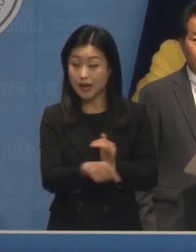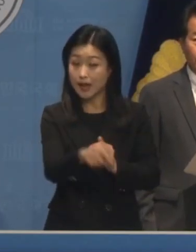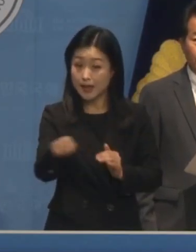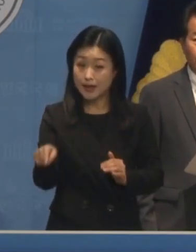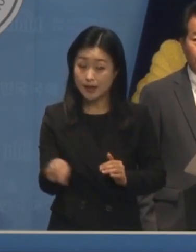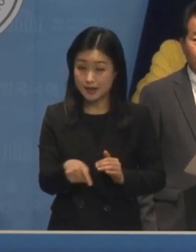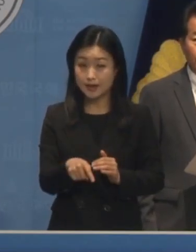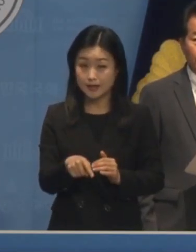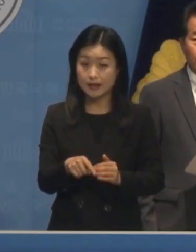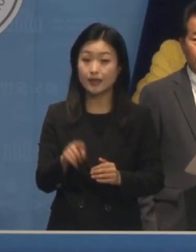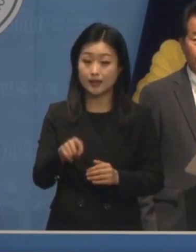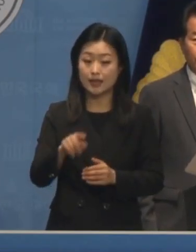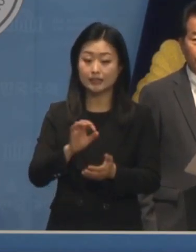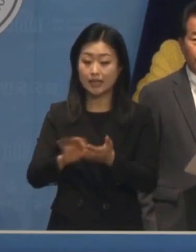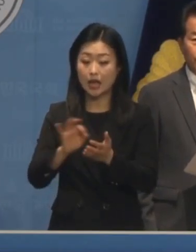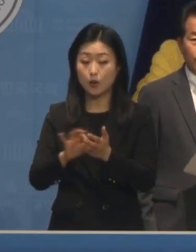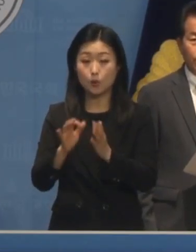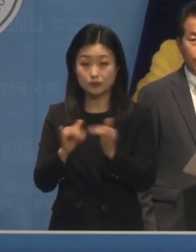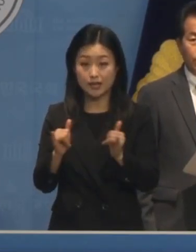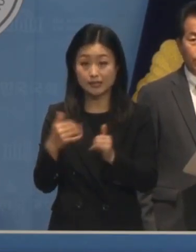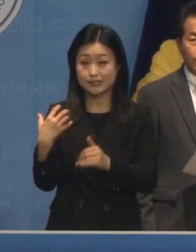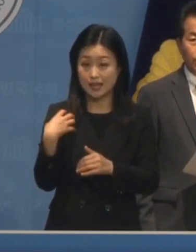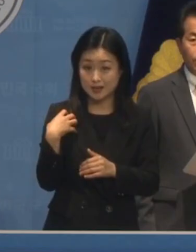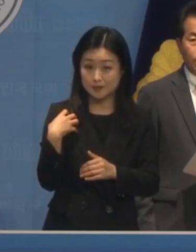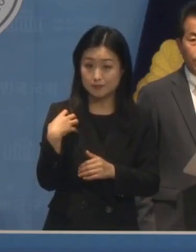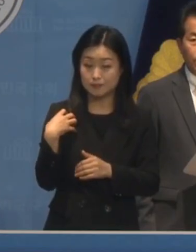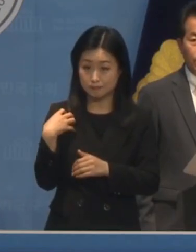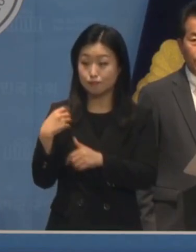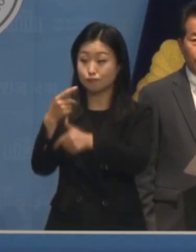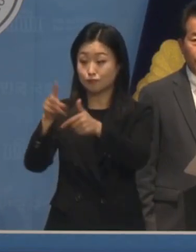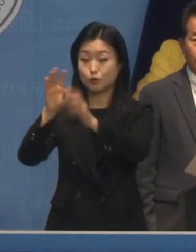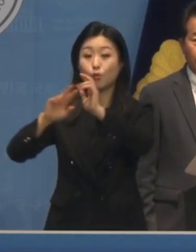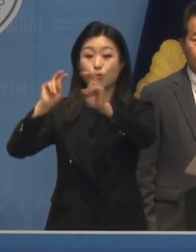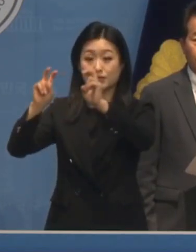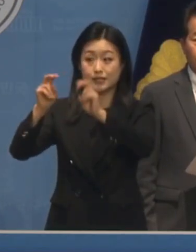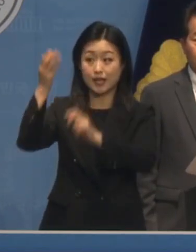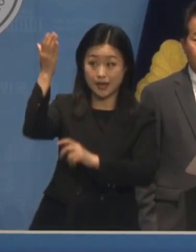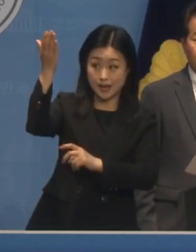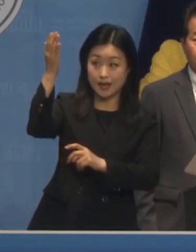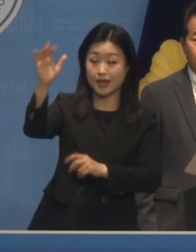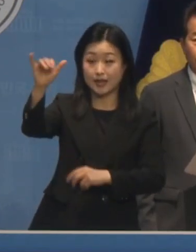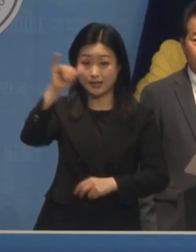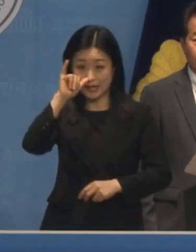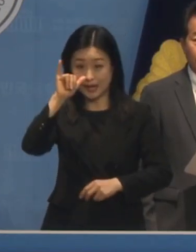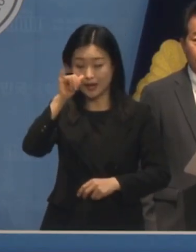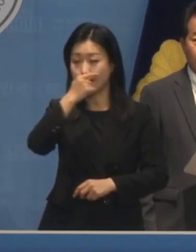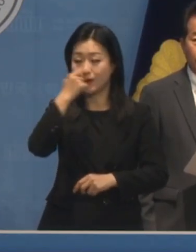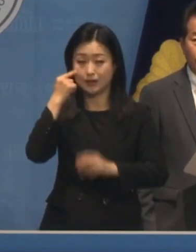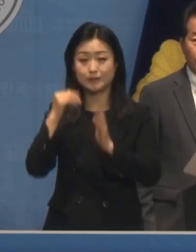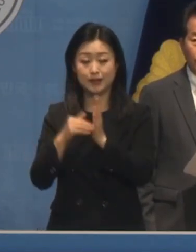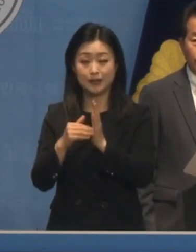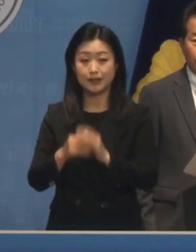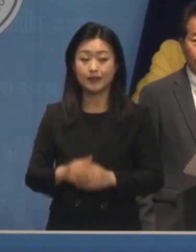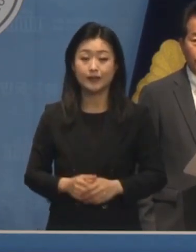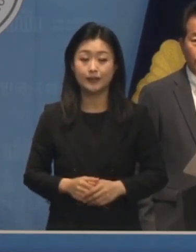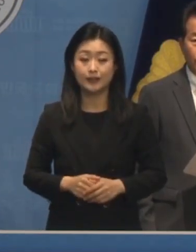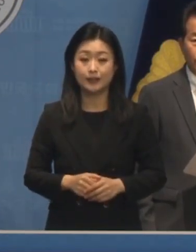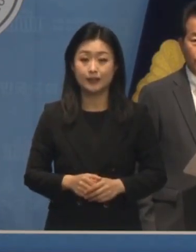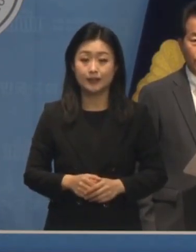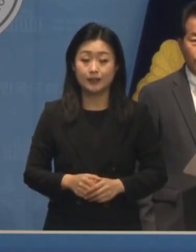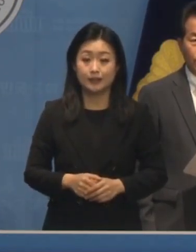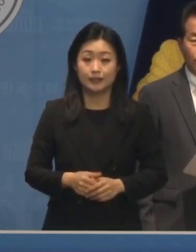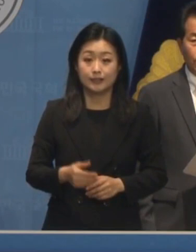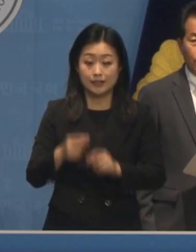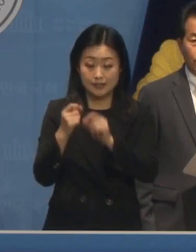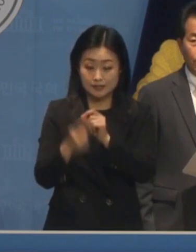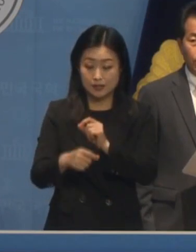실질적 사용자 책임이 인천 국제공항공사에 있다는 판결을 내린 것입니다 인천공항